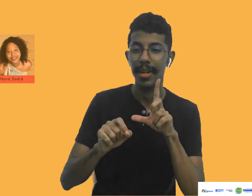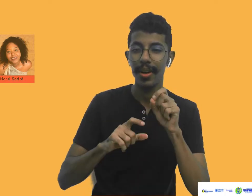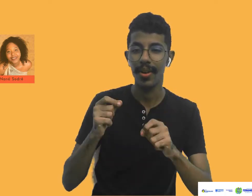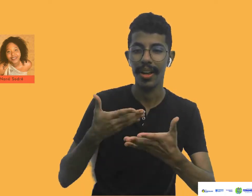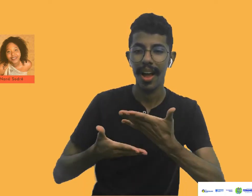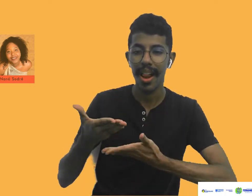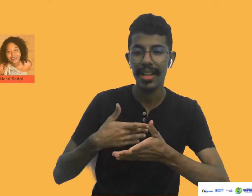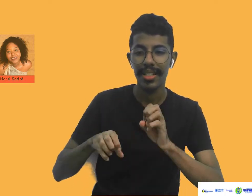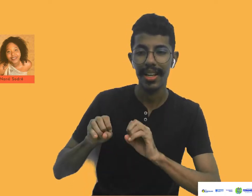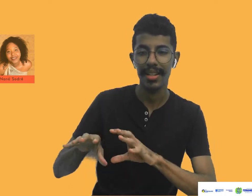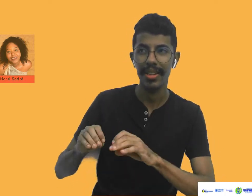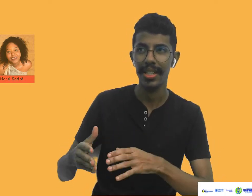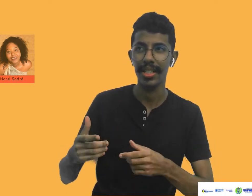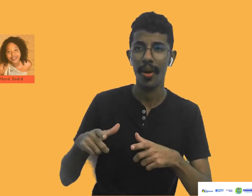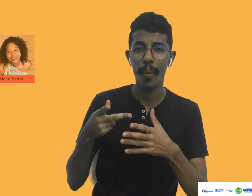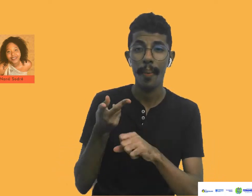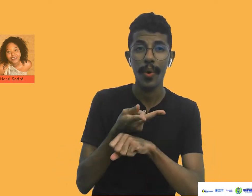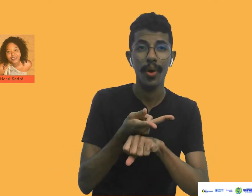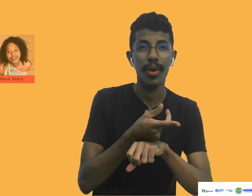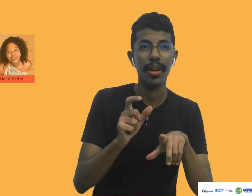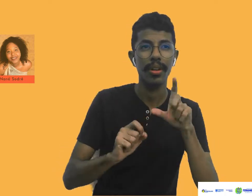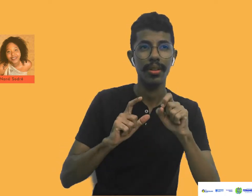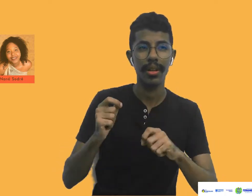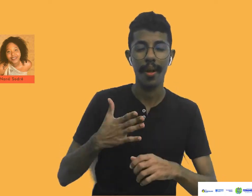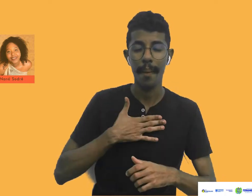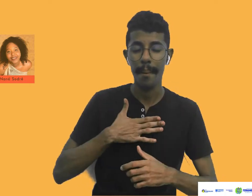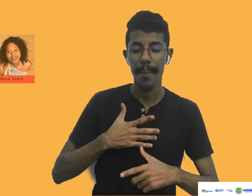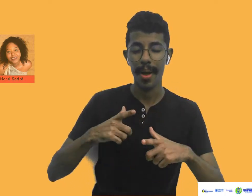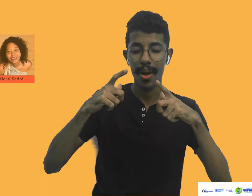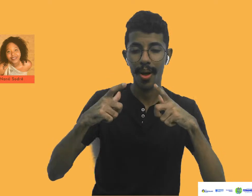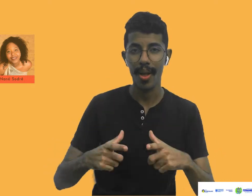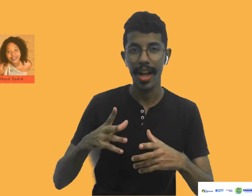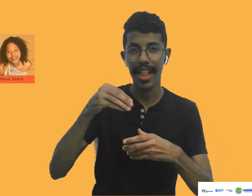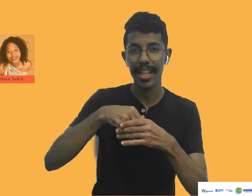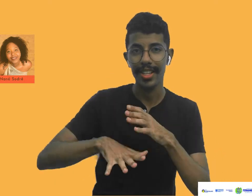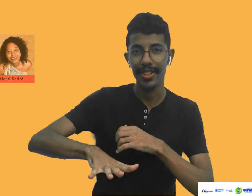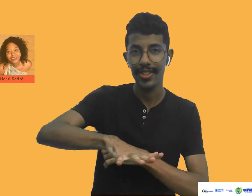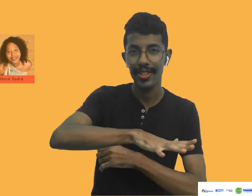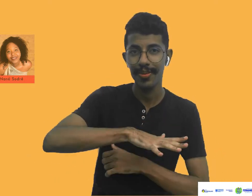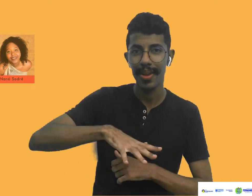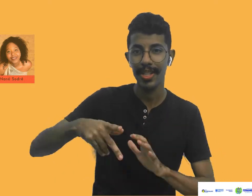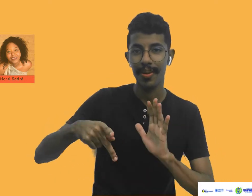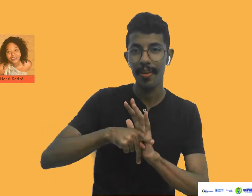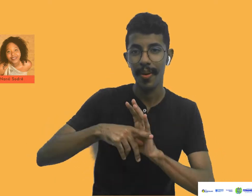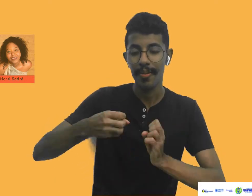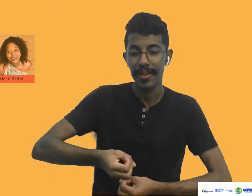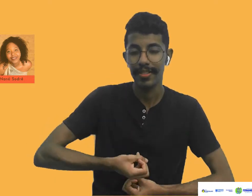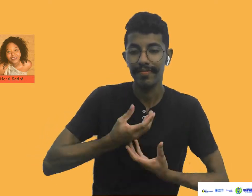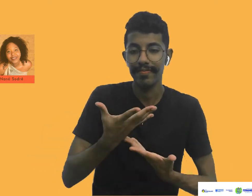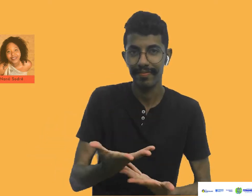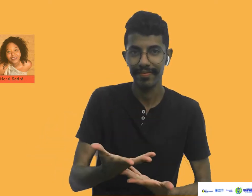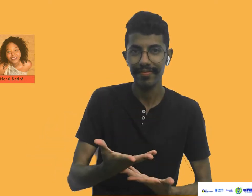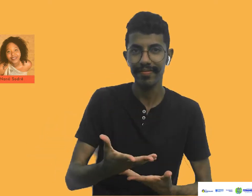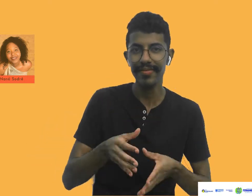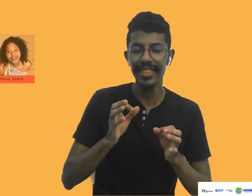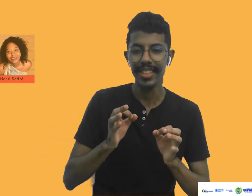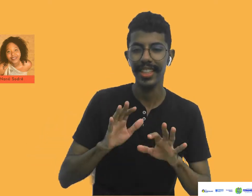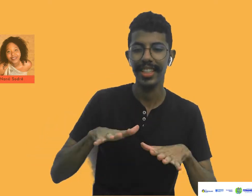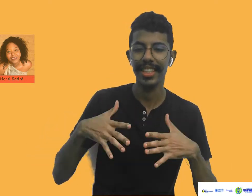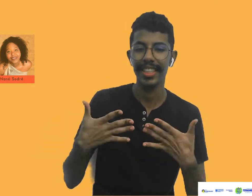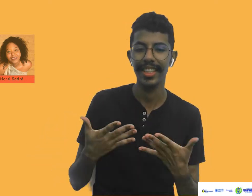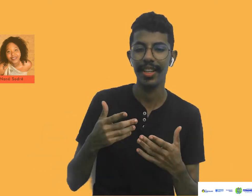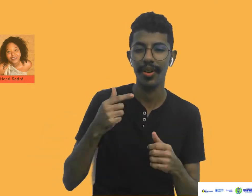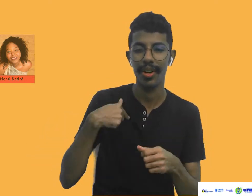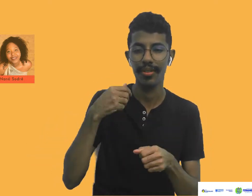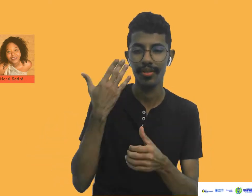em relação da educação, tudo tranquilo, e procurando o meu lugar dentro desse espaço da interpretação. Foi quando eu